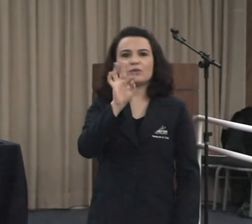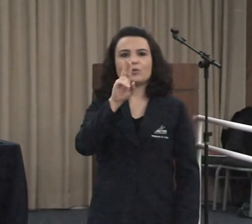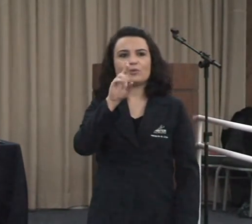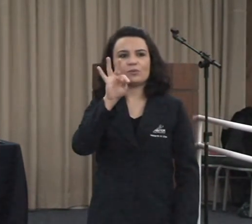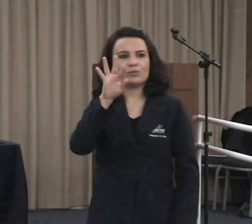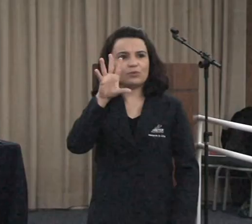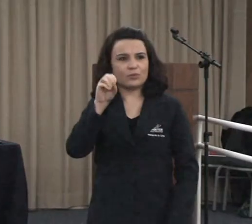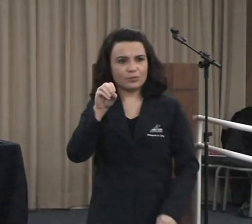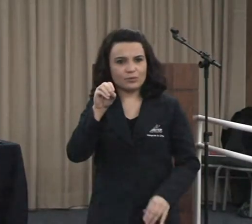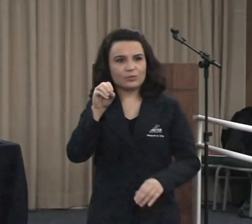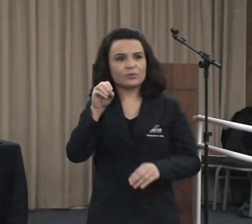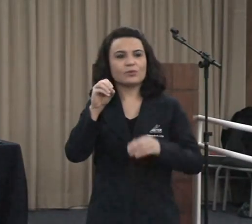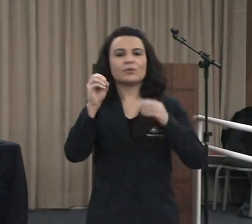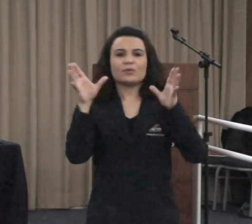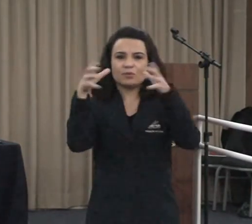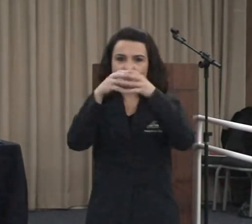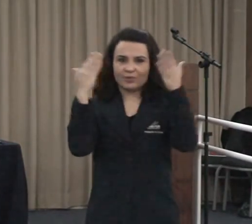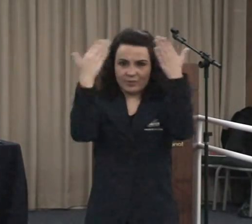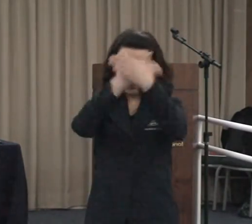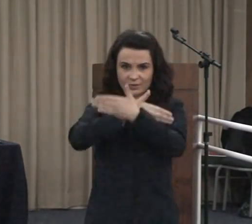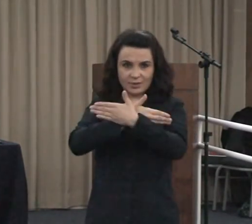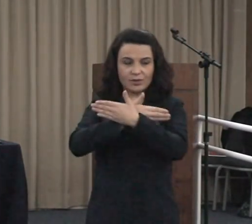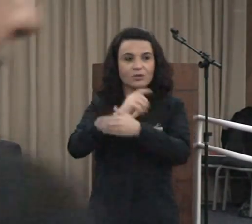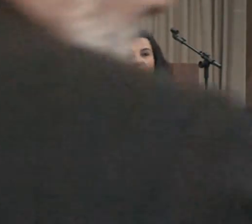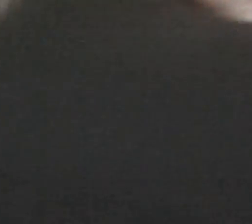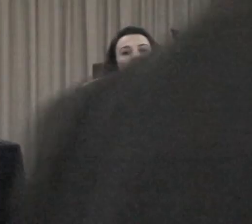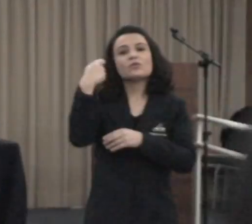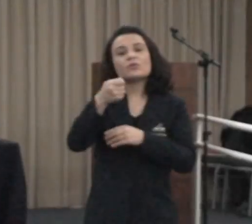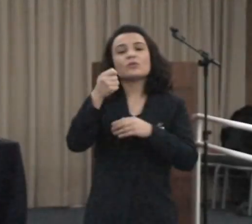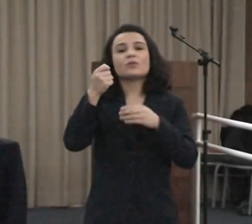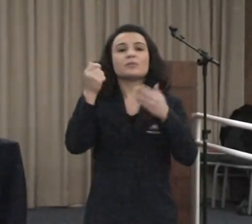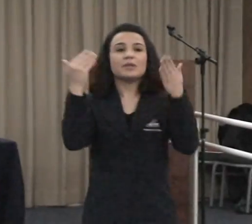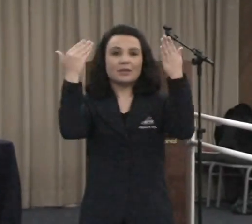da velhice e do envelhecimento e da cegueira. Ricardo, quer fazer?